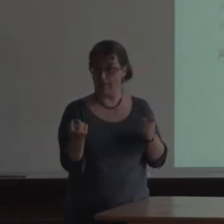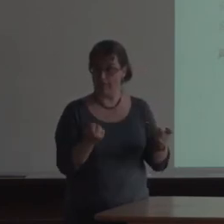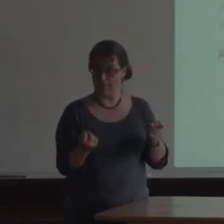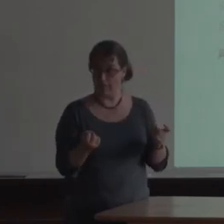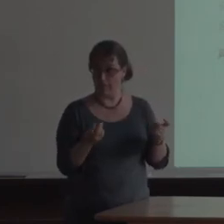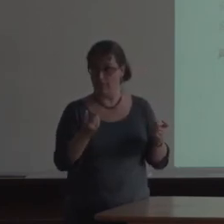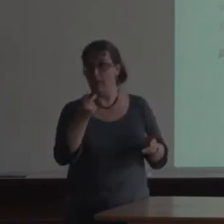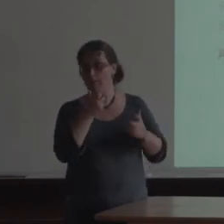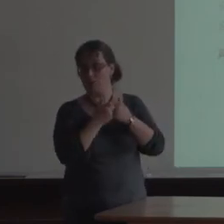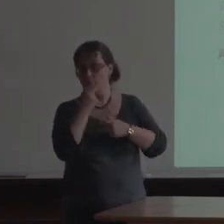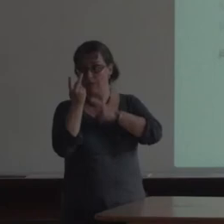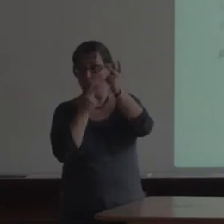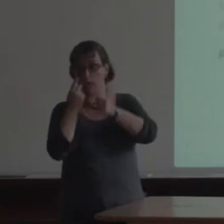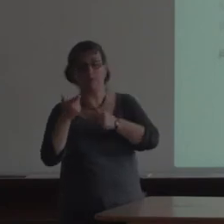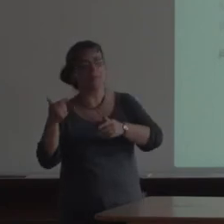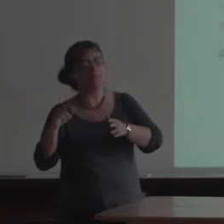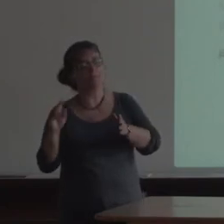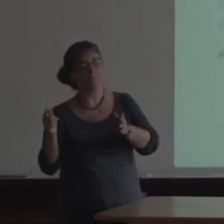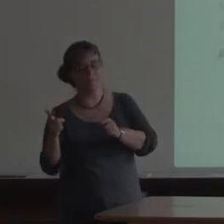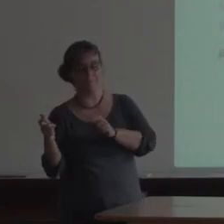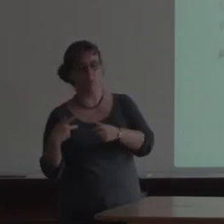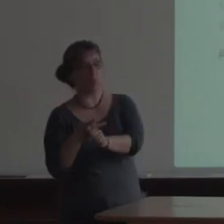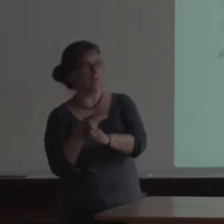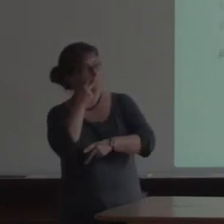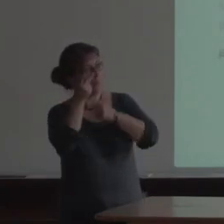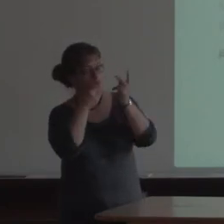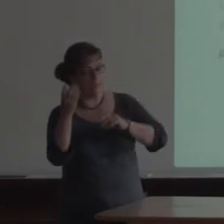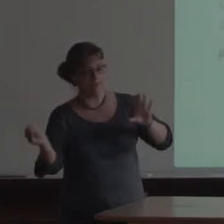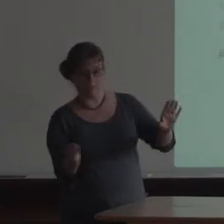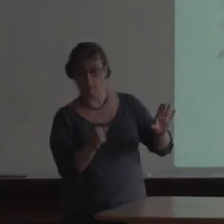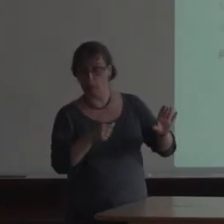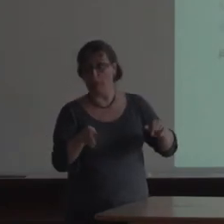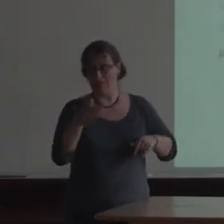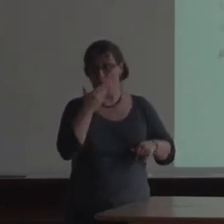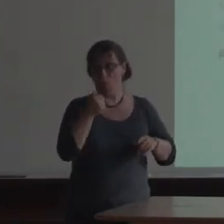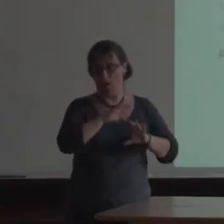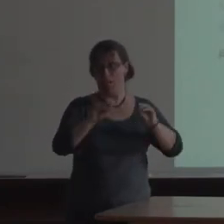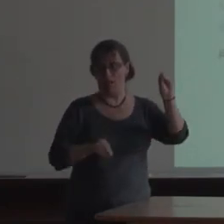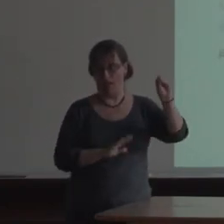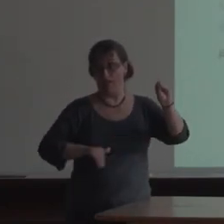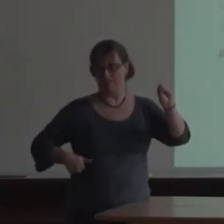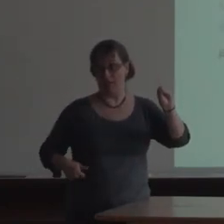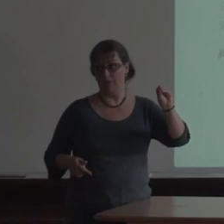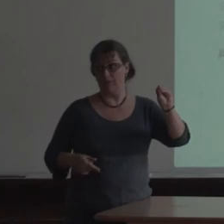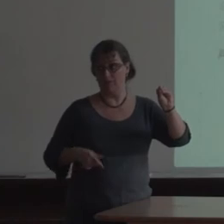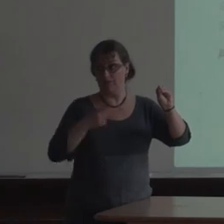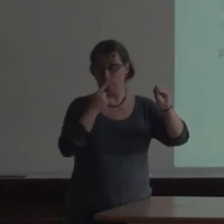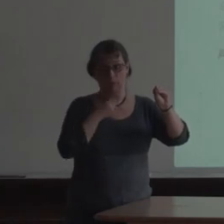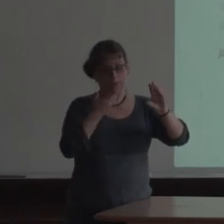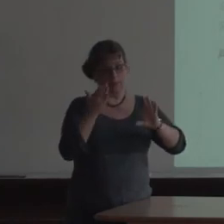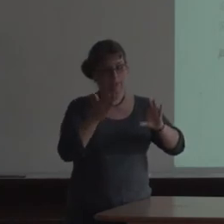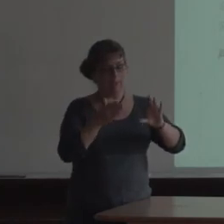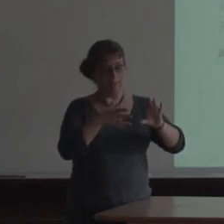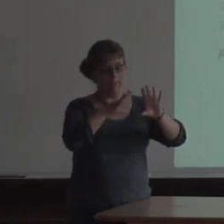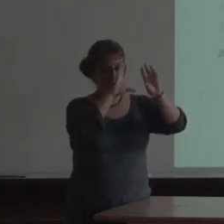par Hypothesis. Dans ce cas-là, il faut les mettre à la fin. Lui, il va les injecter en partant de la fin, de manière